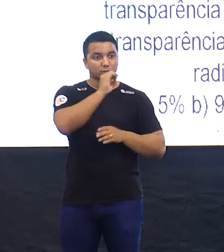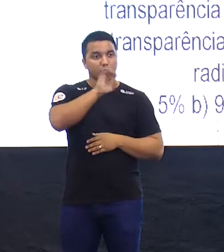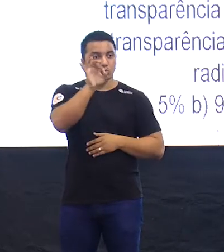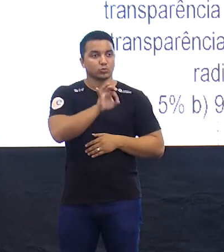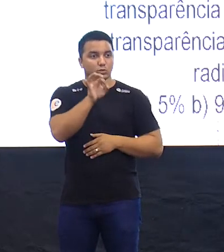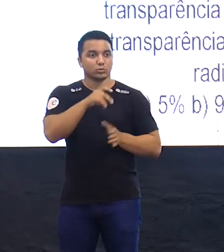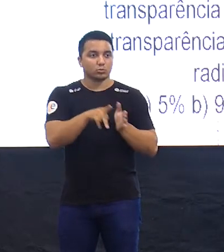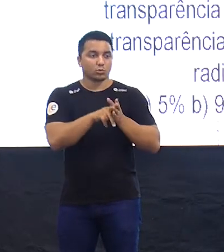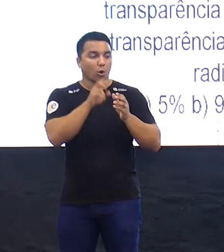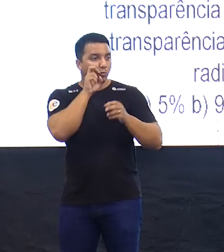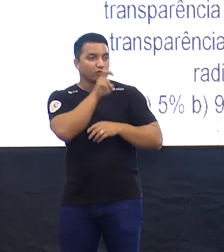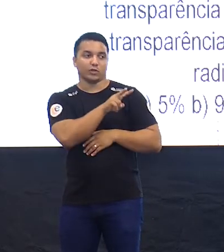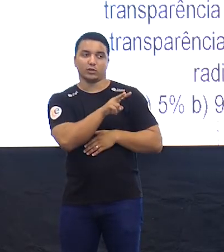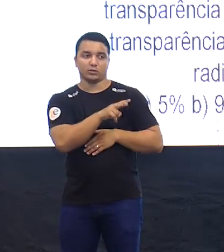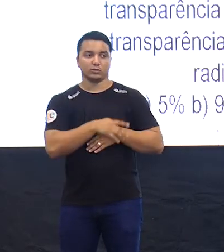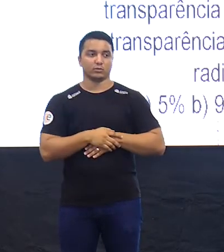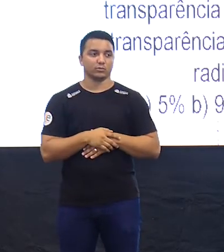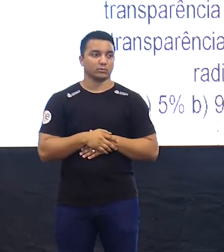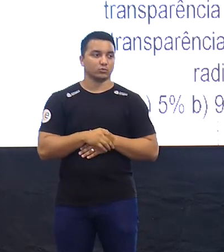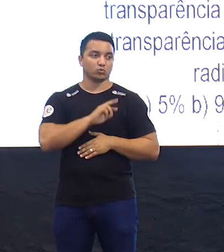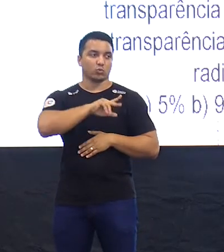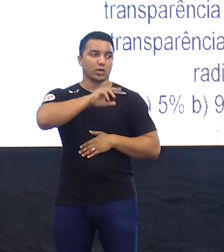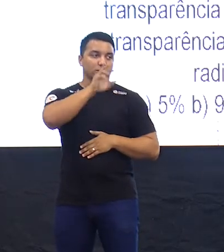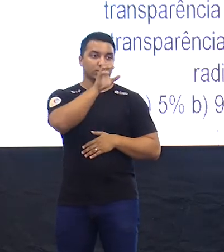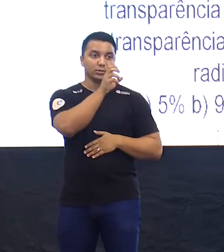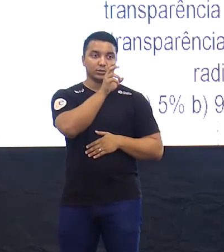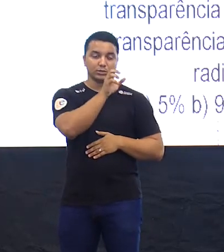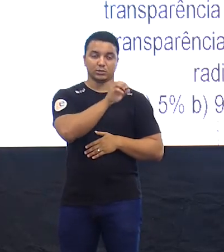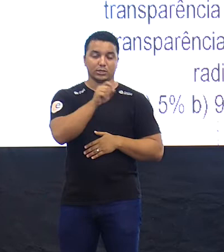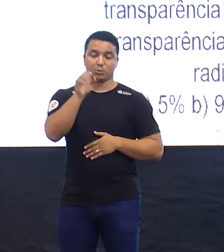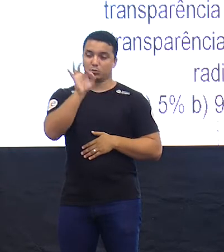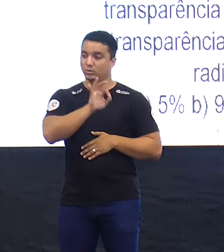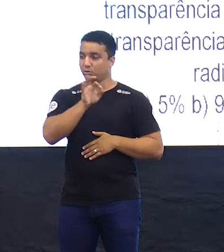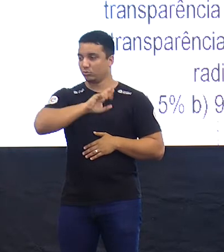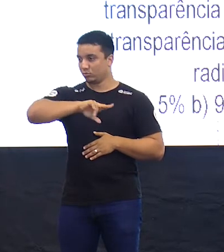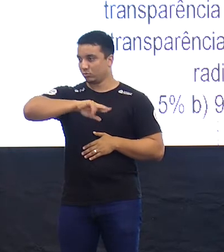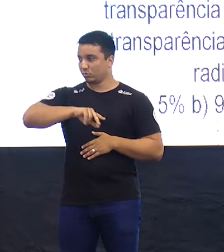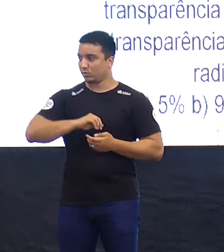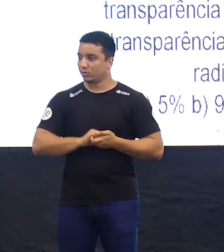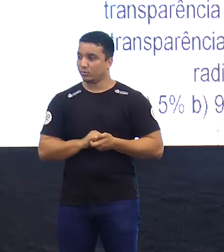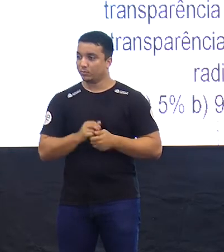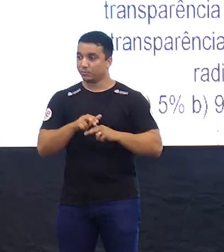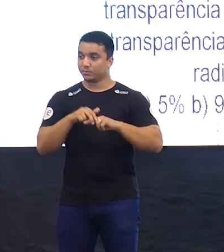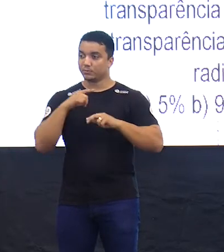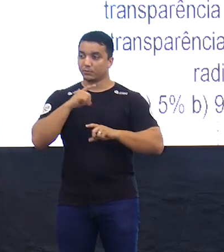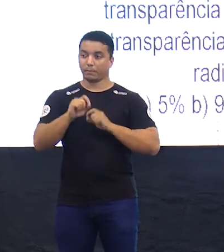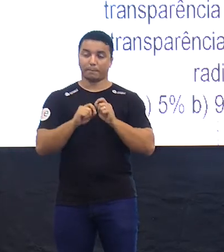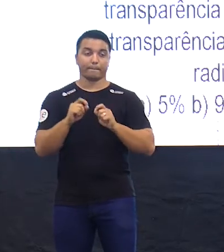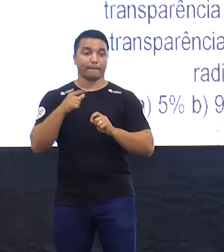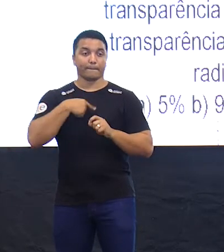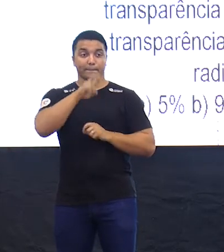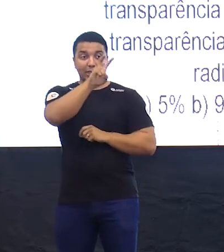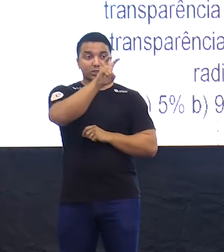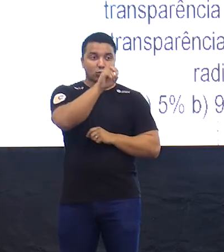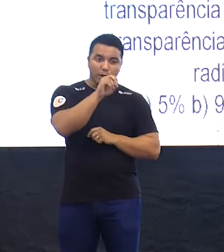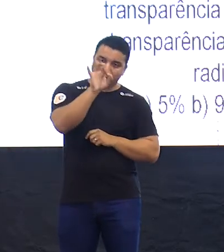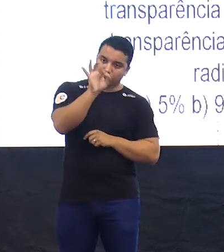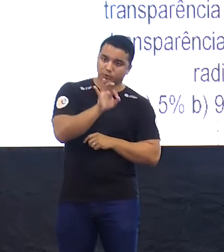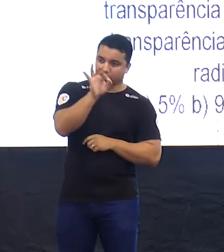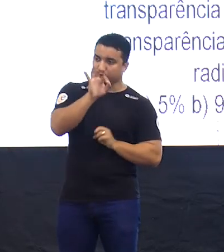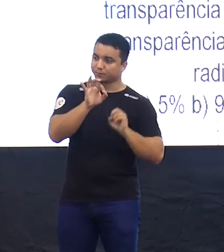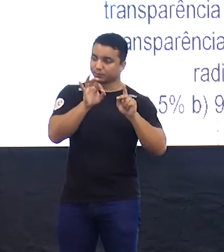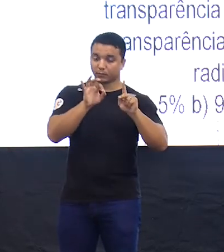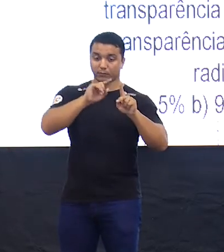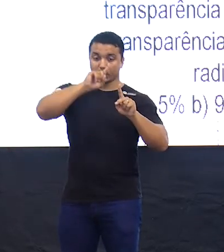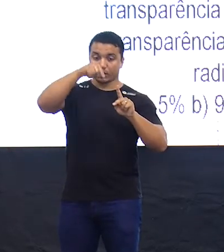0% de transparência. Não é 100%, é o contrário. Então, ele disse que ele botou um insufilme de 50,